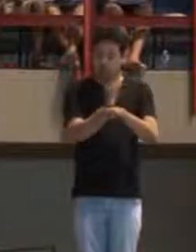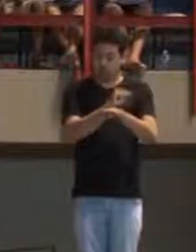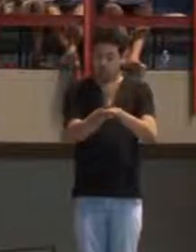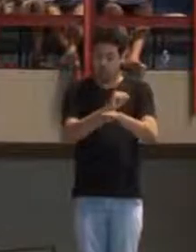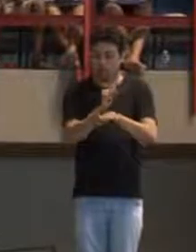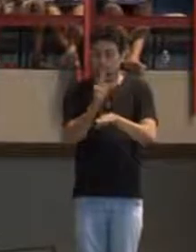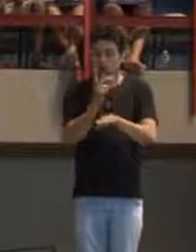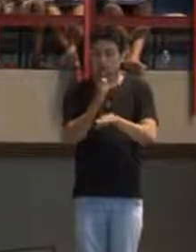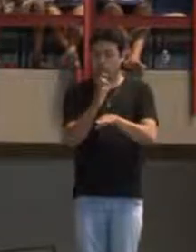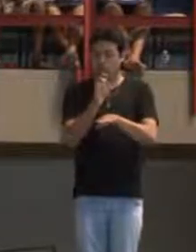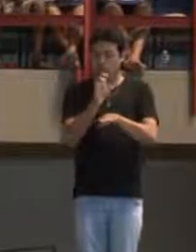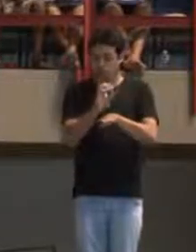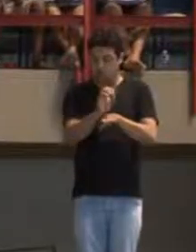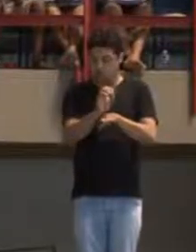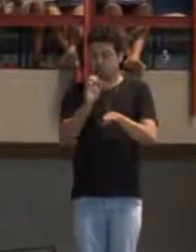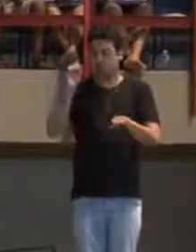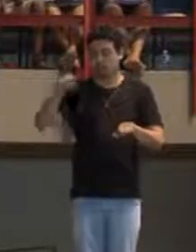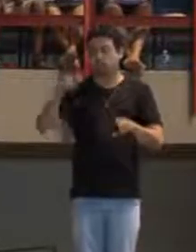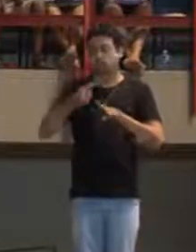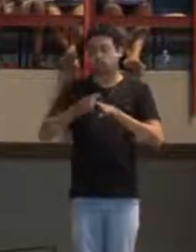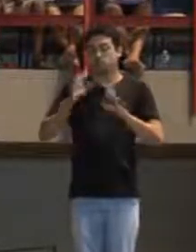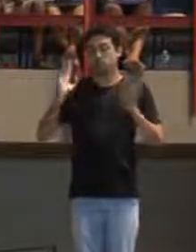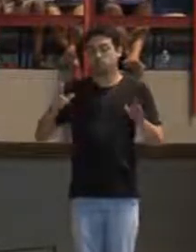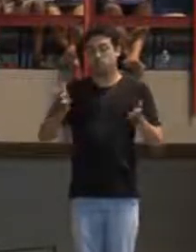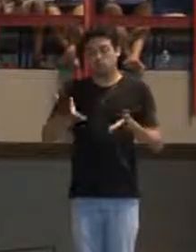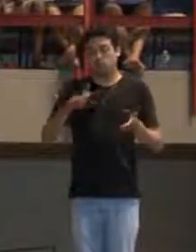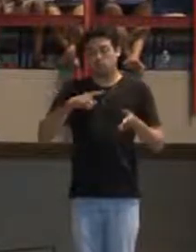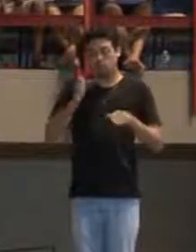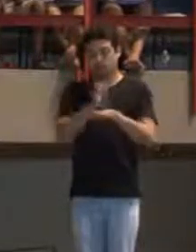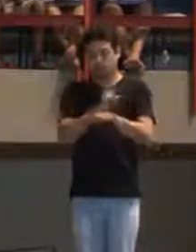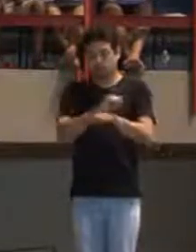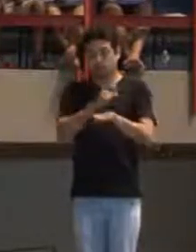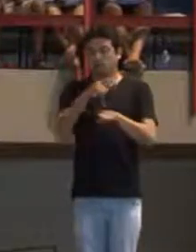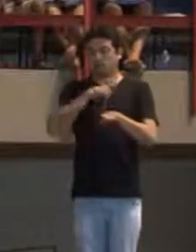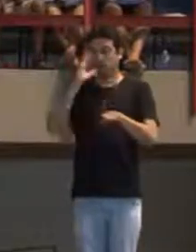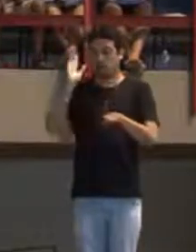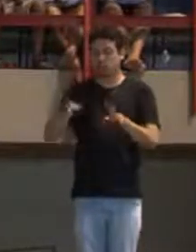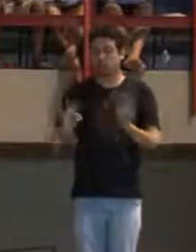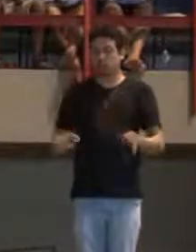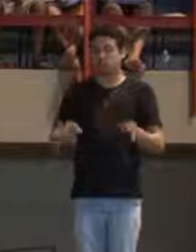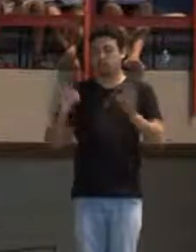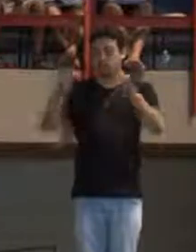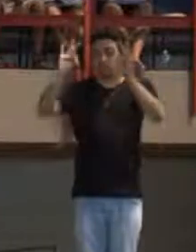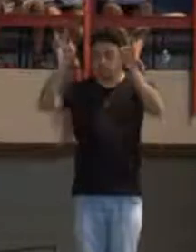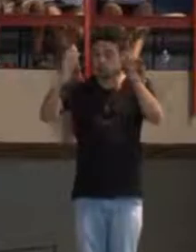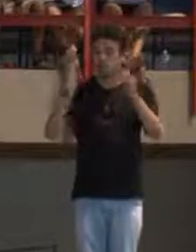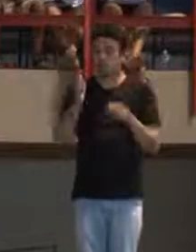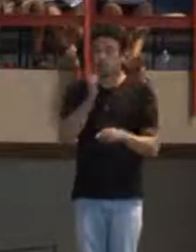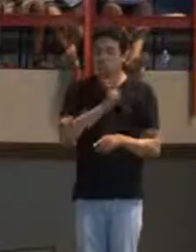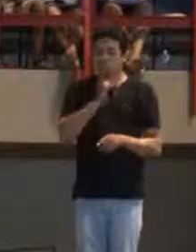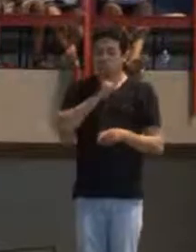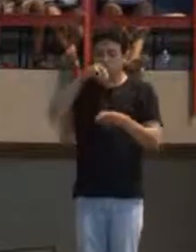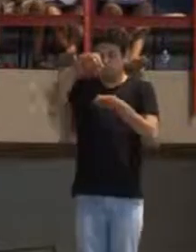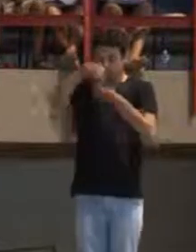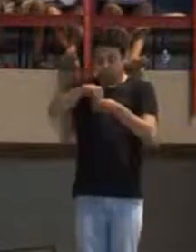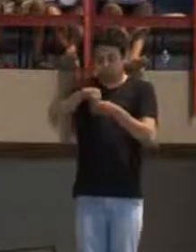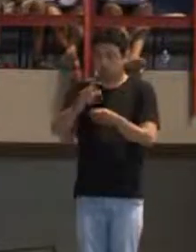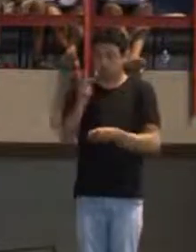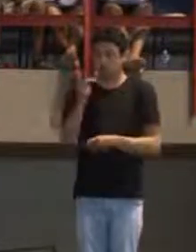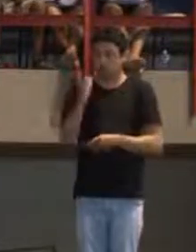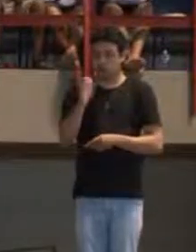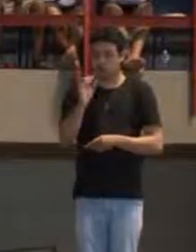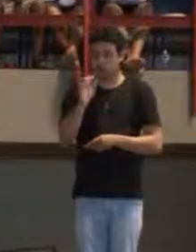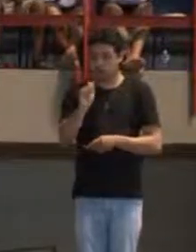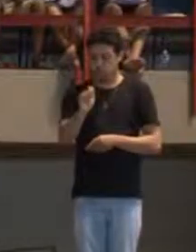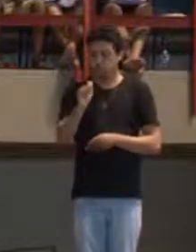Sim, hoje já existem carros que são comercializados com tecnologia para rodar com hidrogênio. Não existe